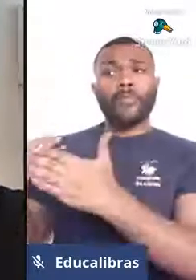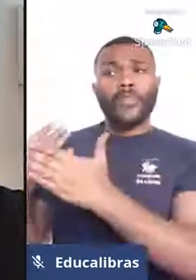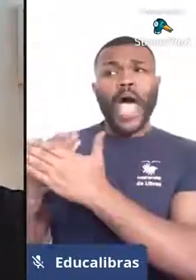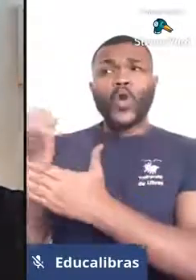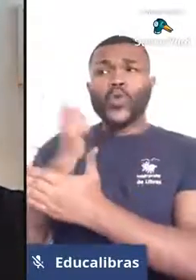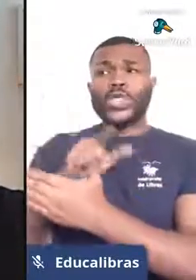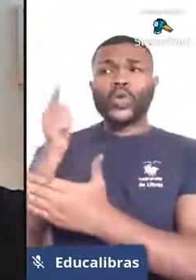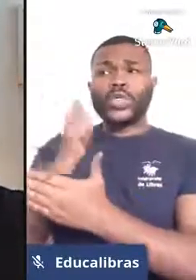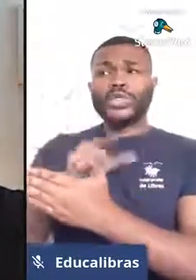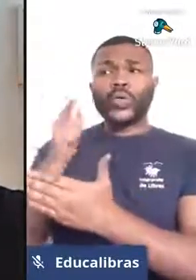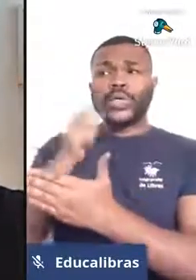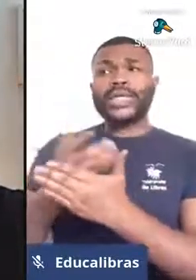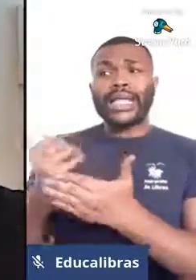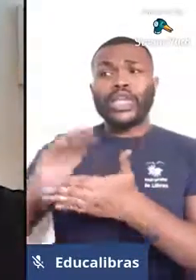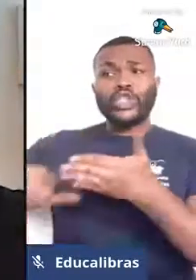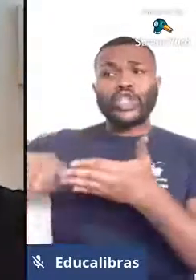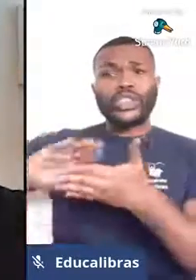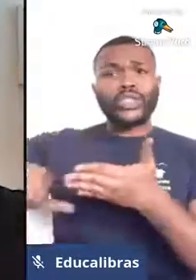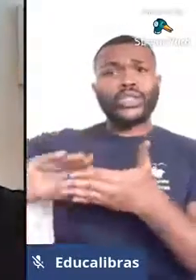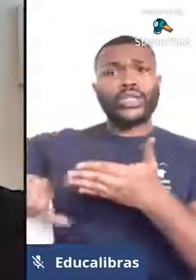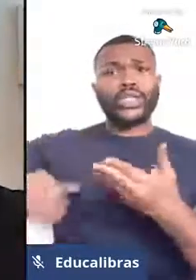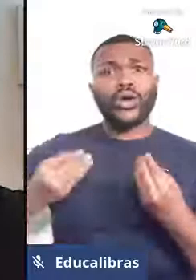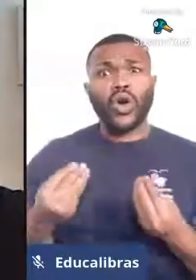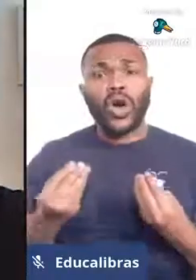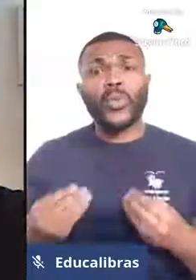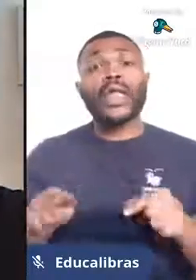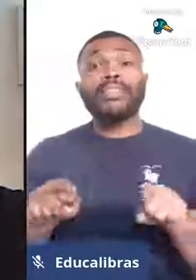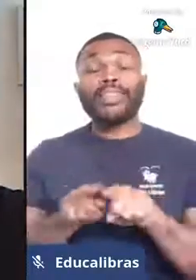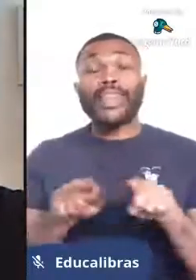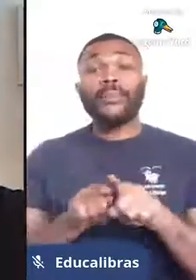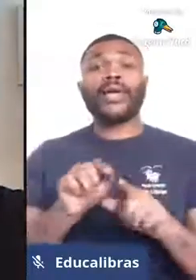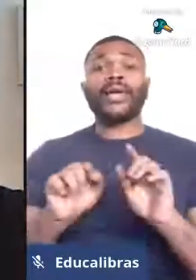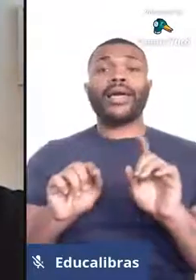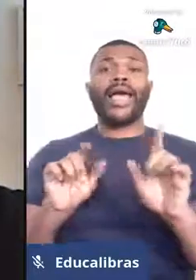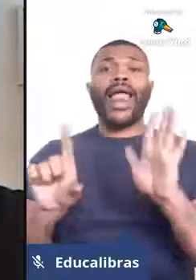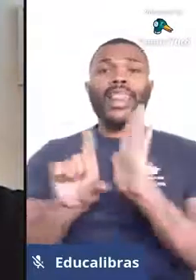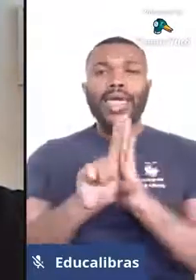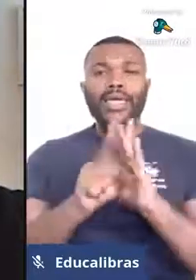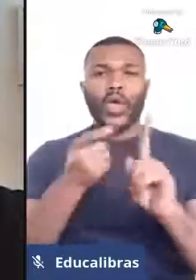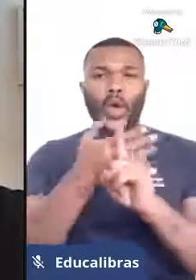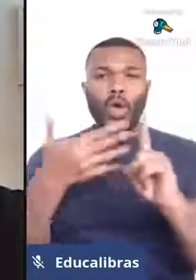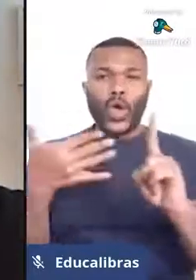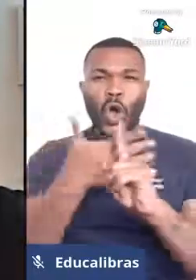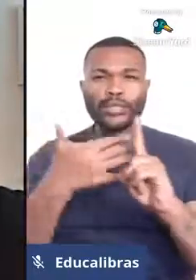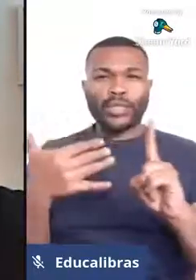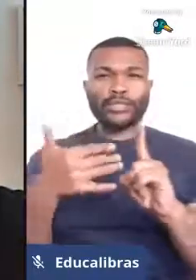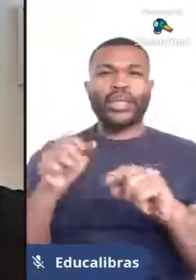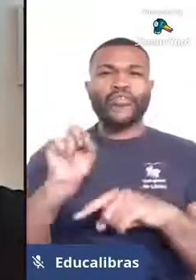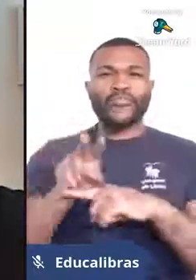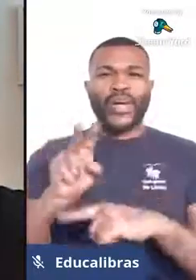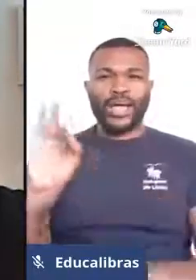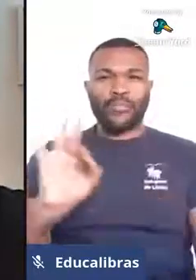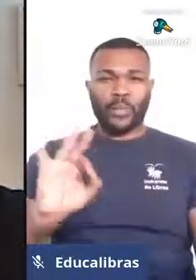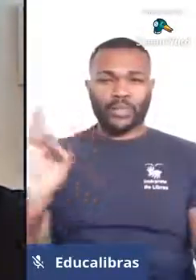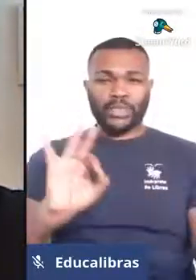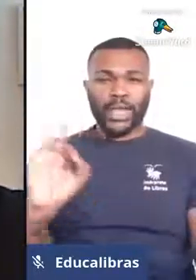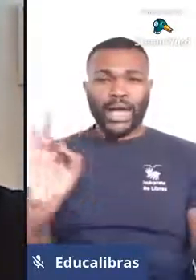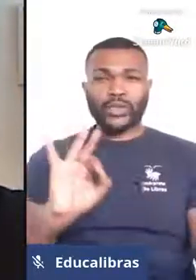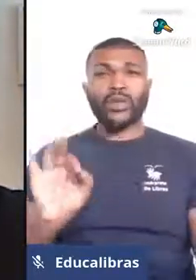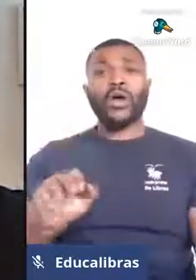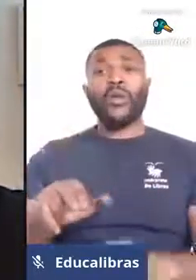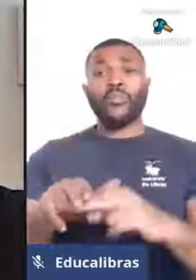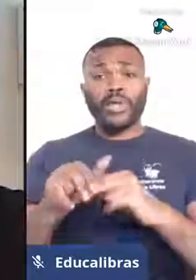por exemplo, contratação de pessoas com deficiência, lei de cotas, frente a essa grande desemprego que está